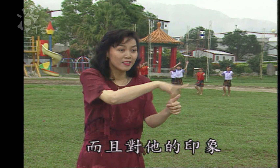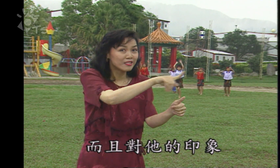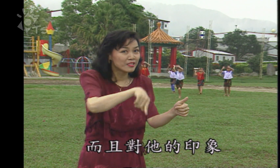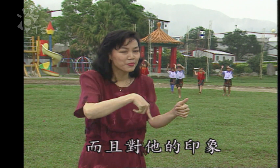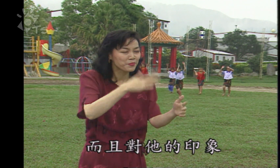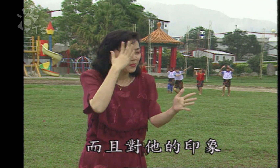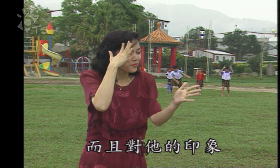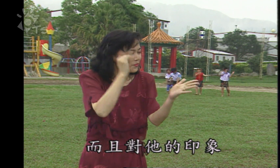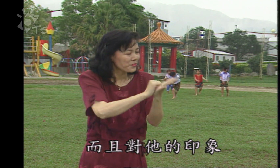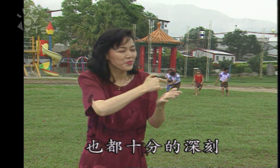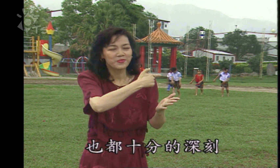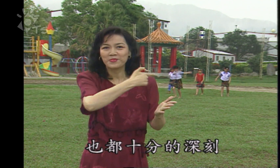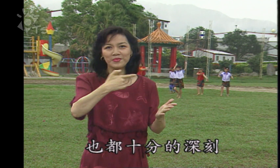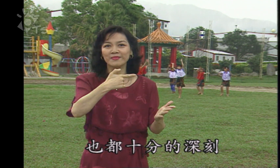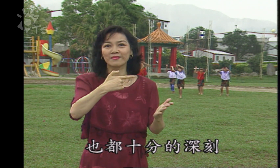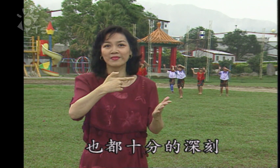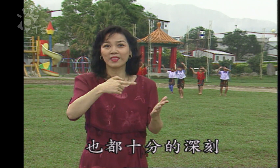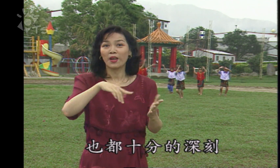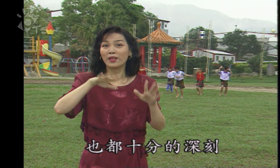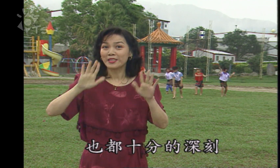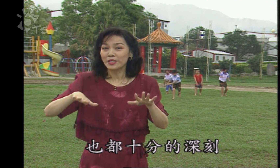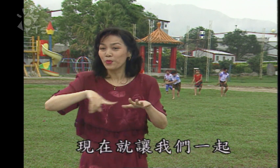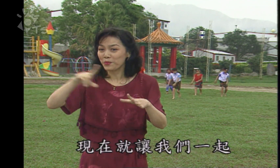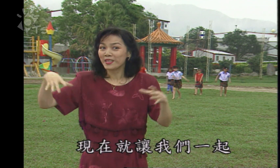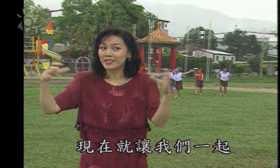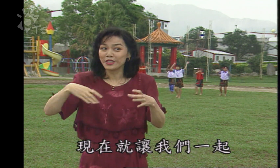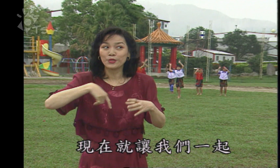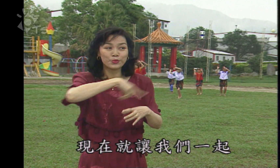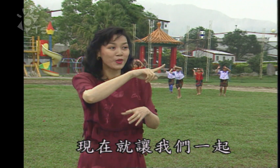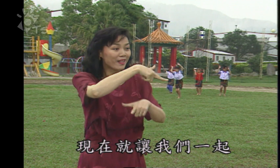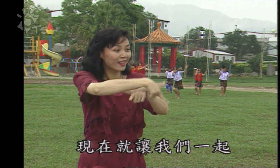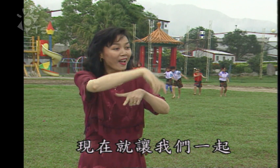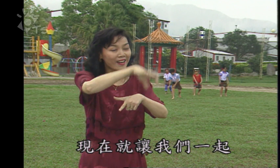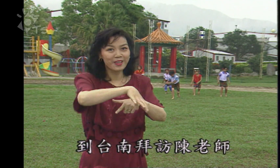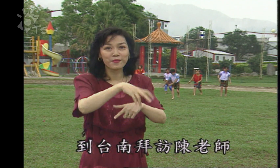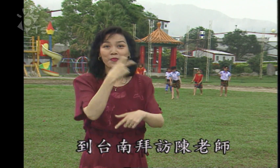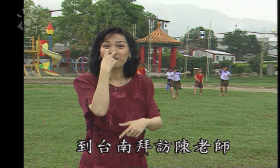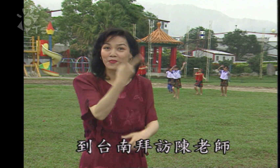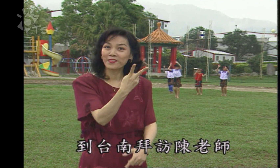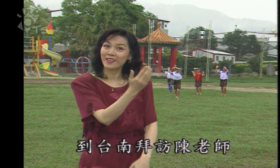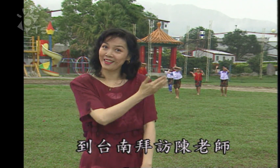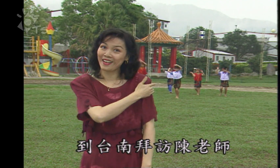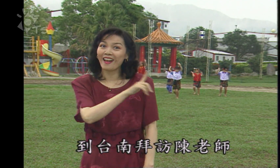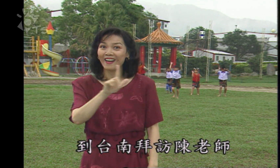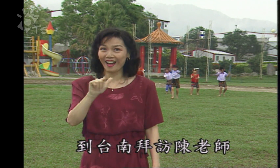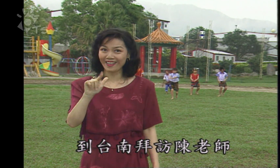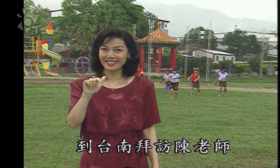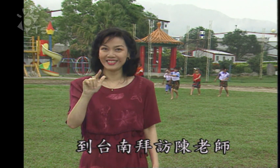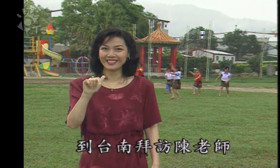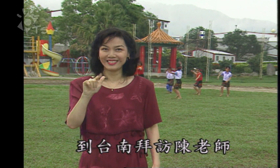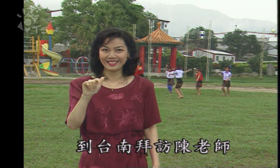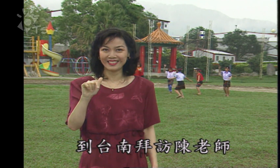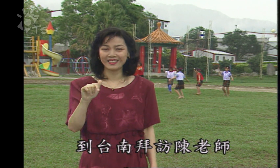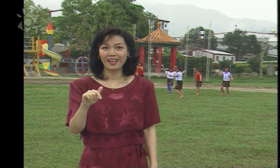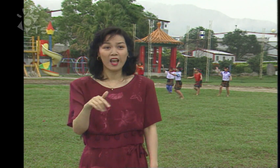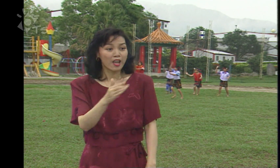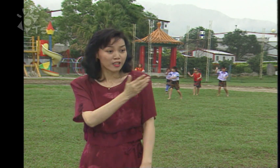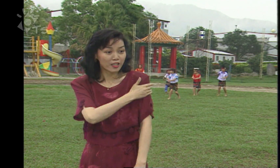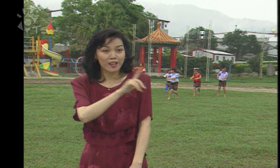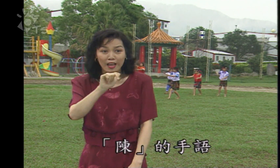他的印象也都十分的深刻。现在就让我们一起到台南拜访陈老师。陈的